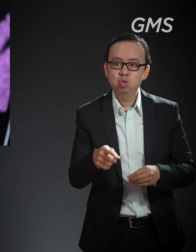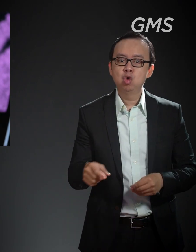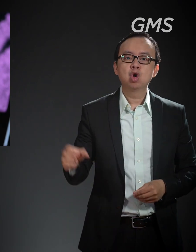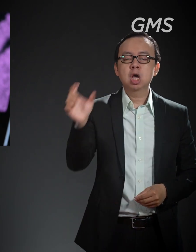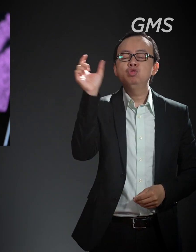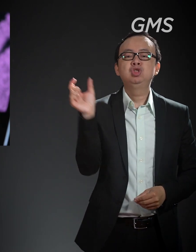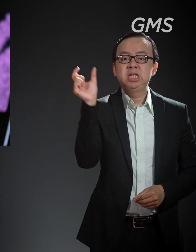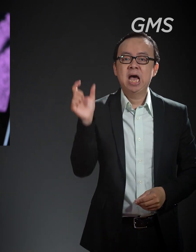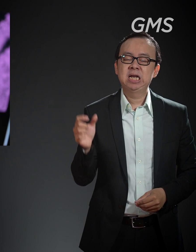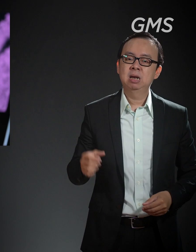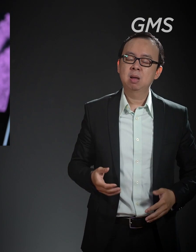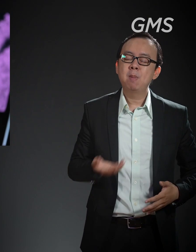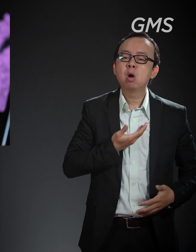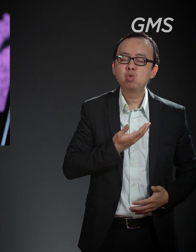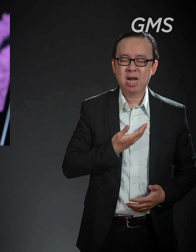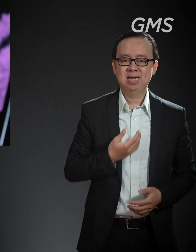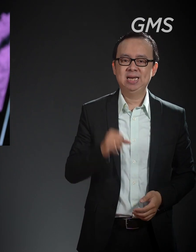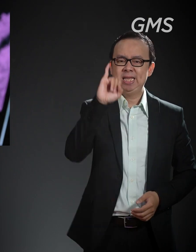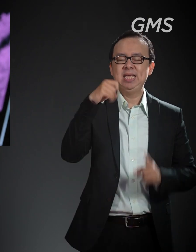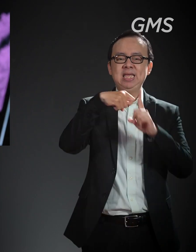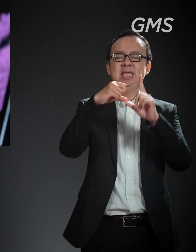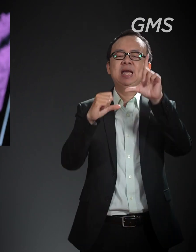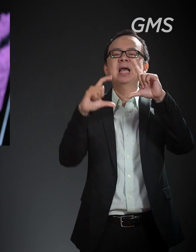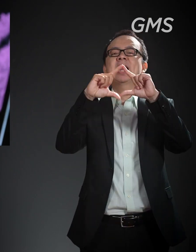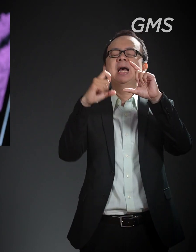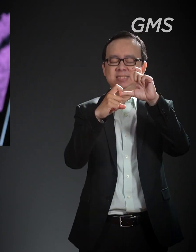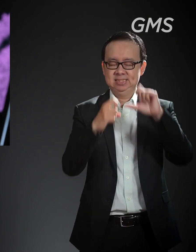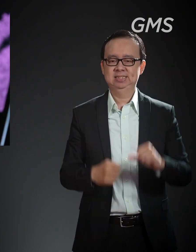kalimat terakhir, namun aku mau menguji keikhlasan kasih kamu.